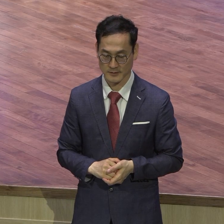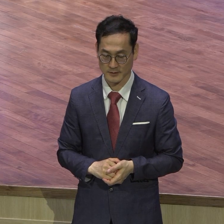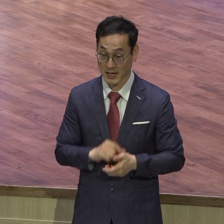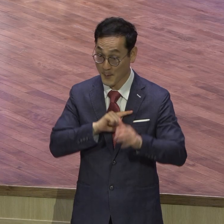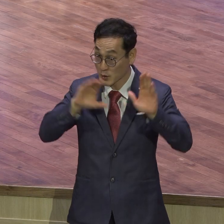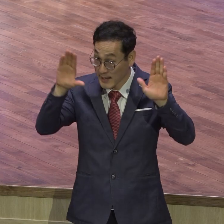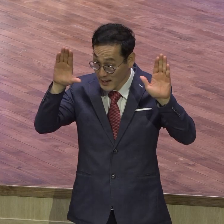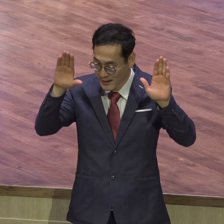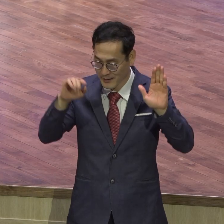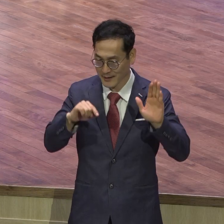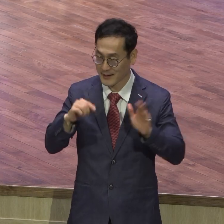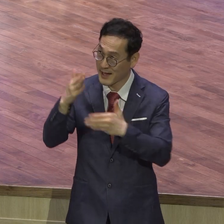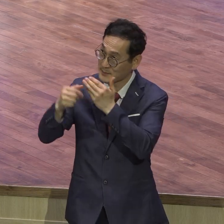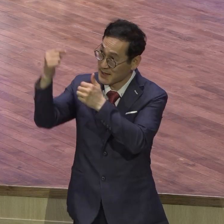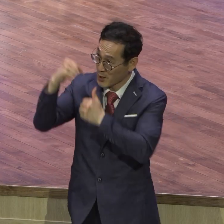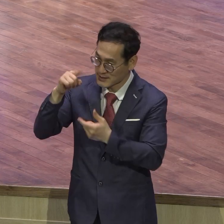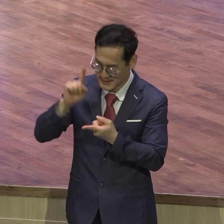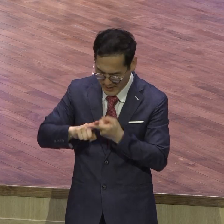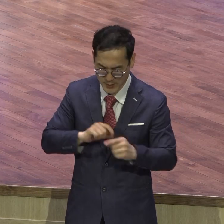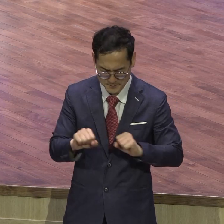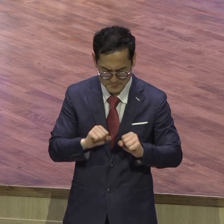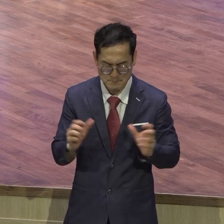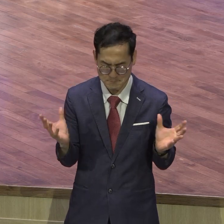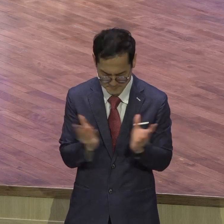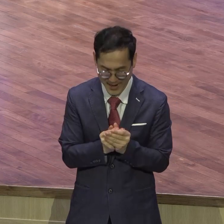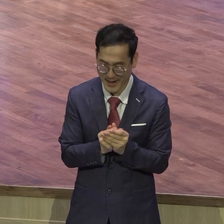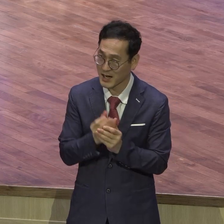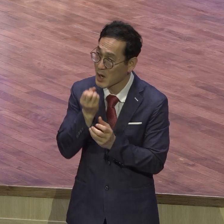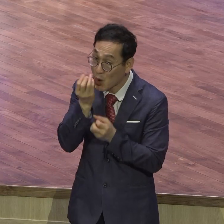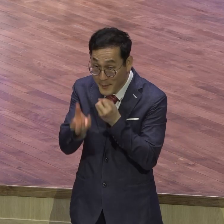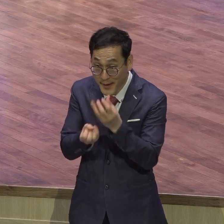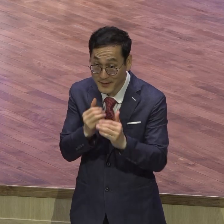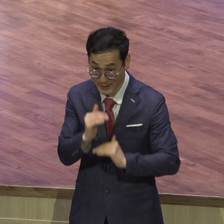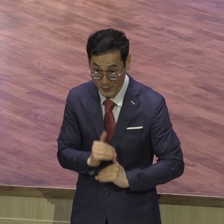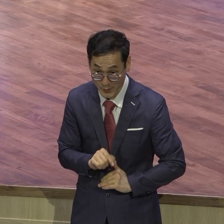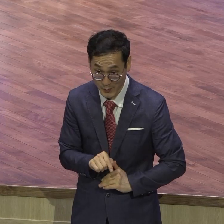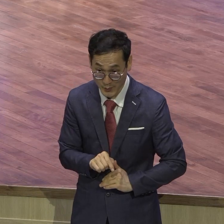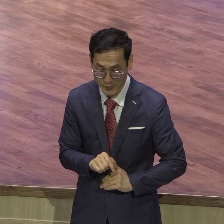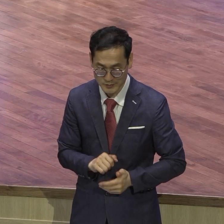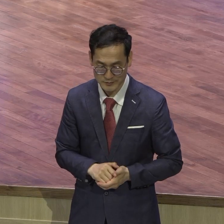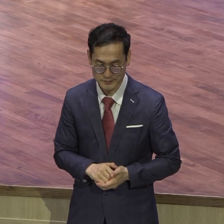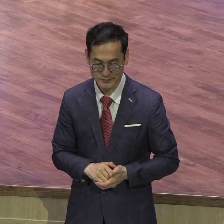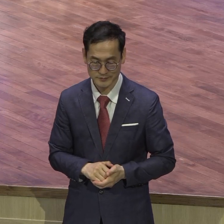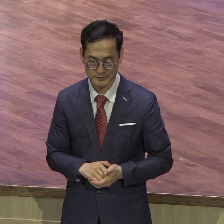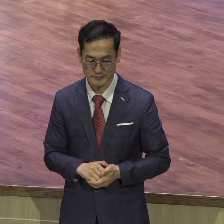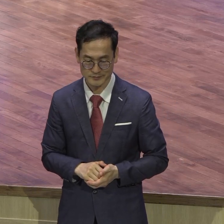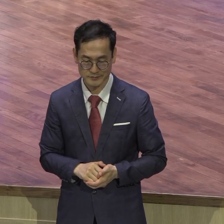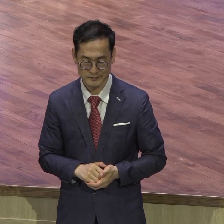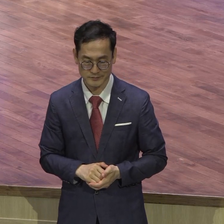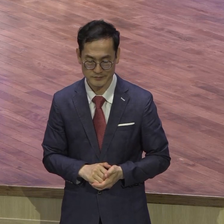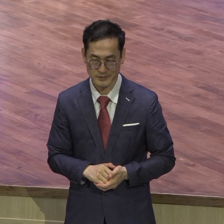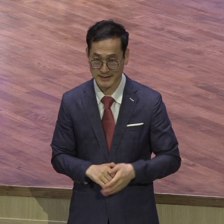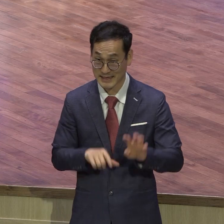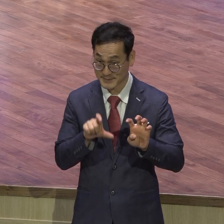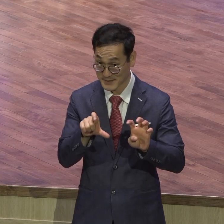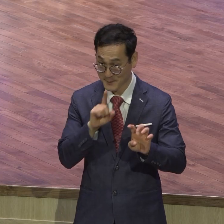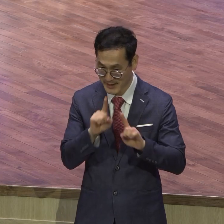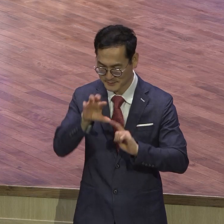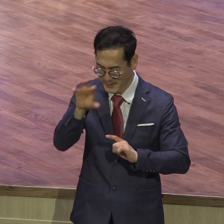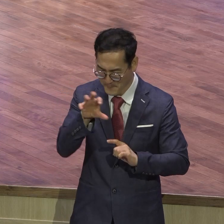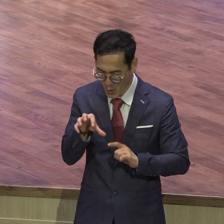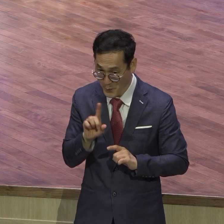여호와께서 명하신 대로 다 행하였다 그 고백이 나오는데 초래교 40장에 가장 많이 반복되는 말씀이